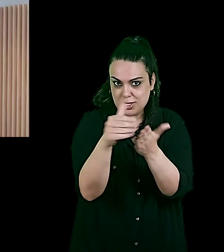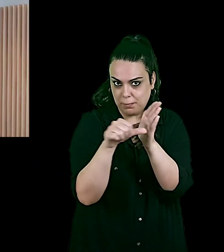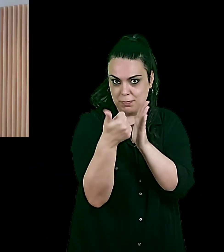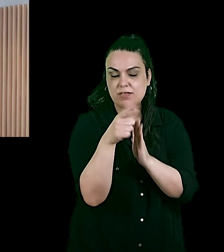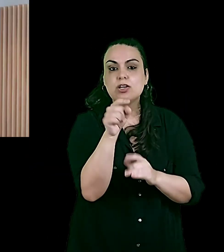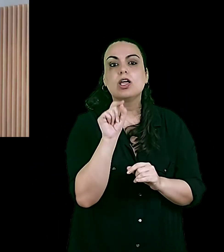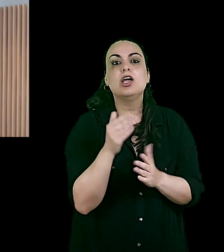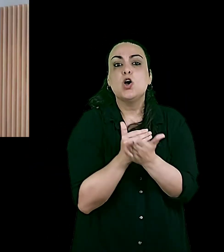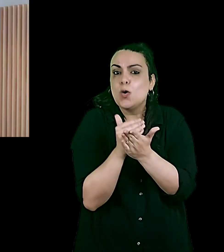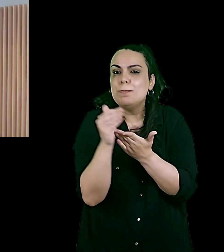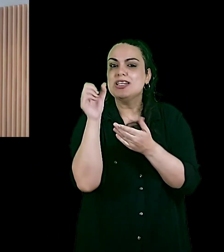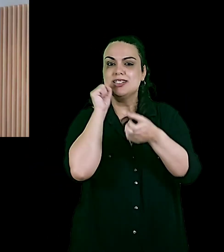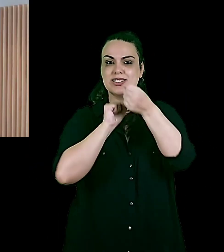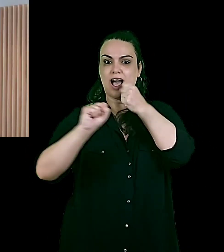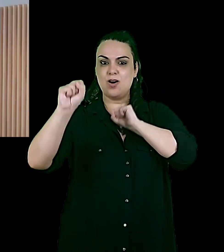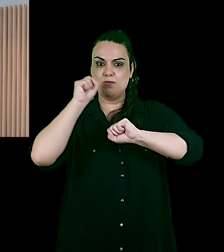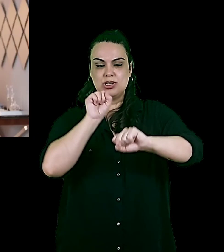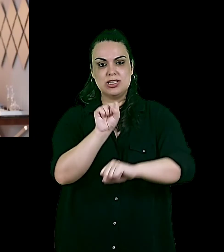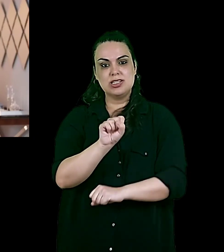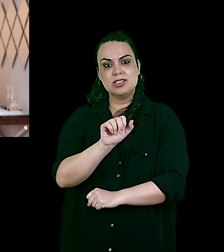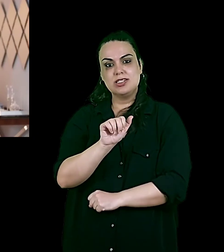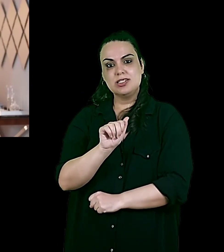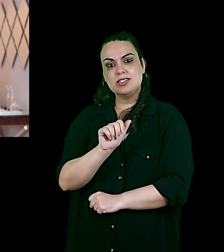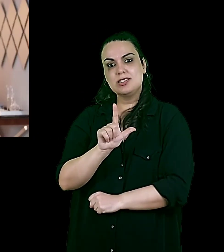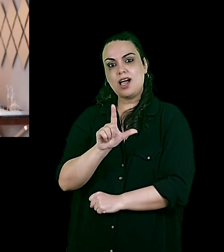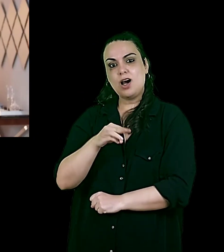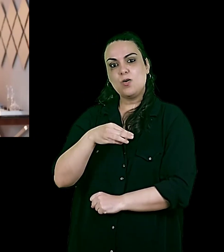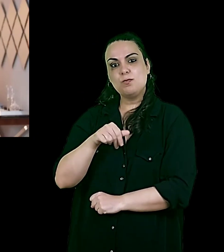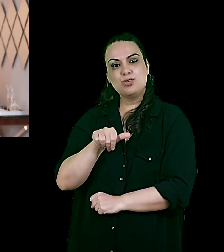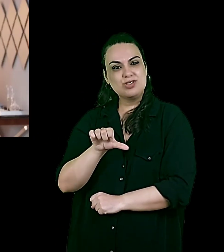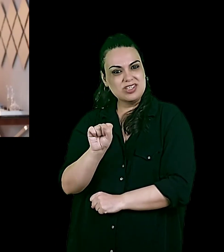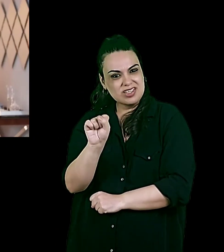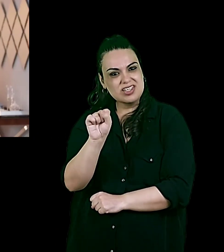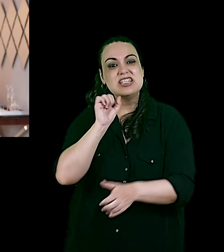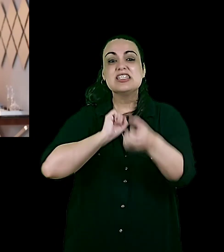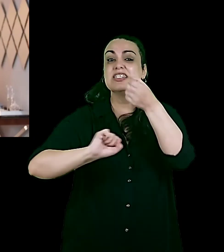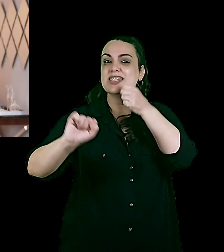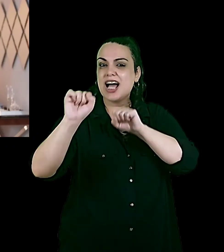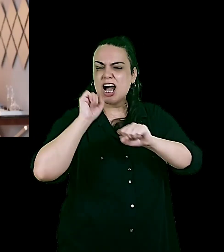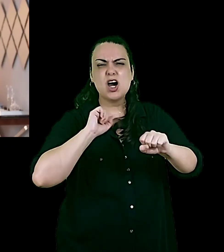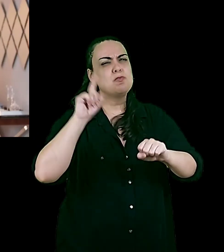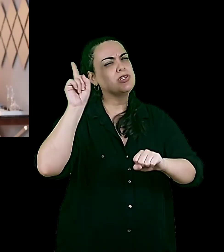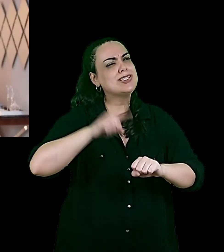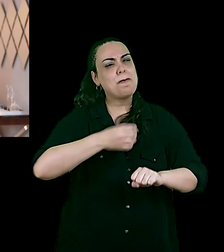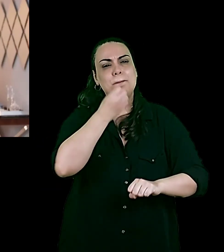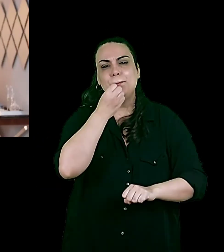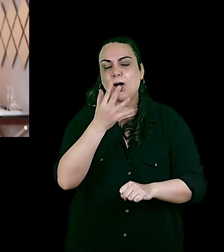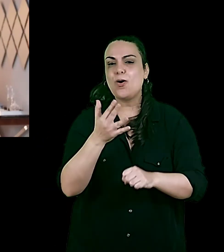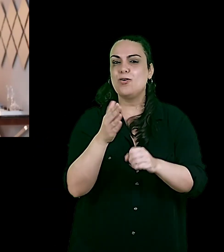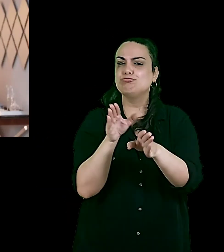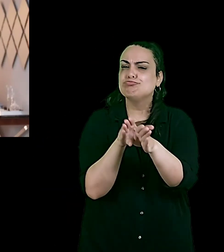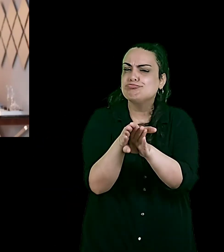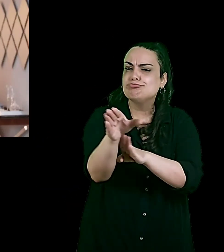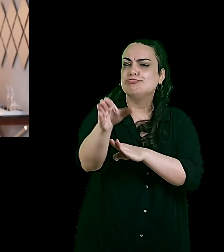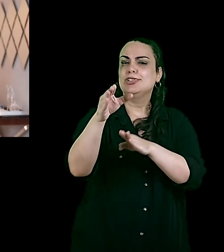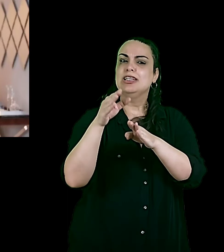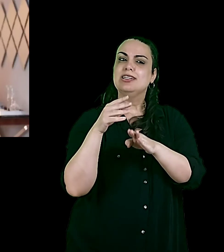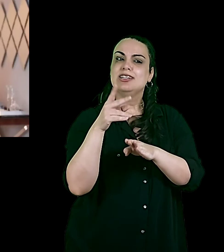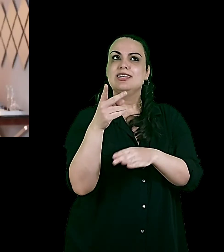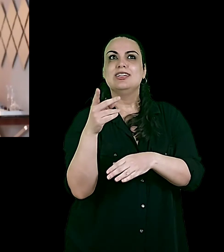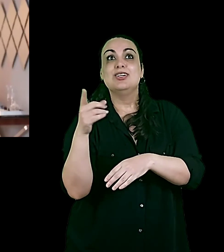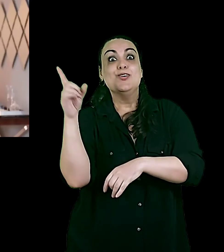começando, eu quero deixar uma dica. Comece com Salmos. É inspirador. Ele te dá uma direção, norteia seu dia,